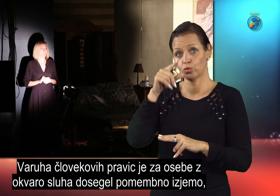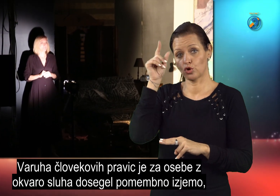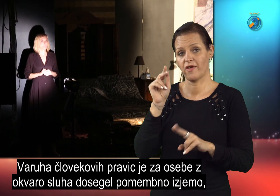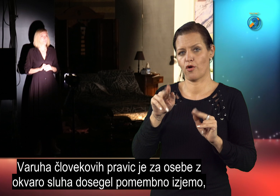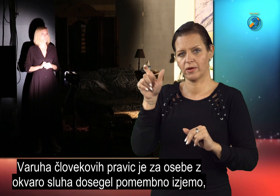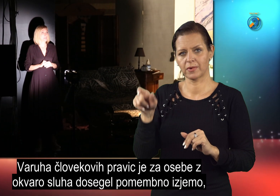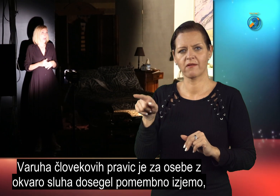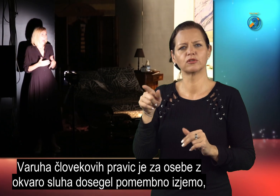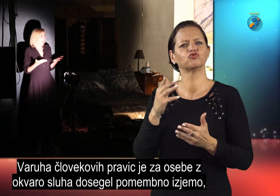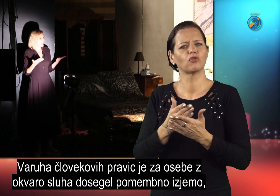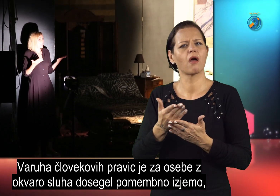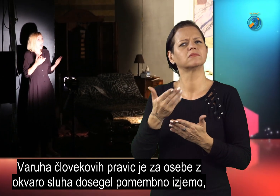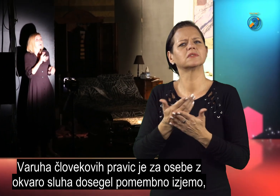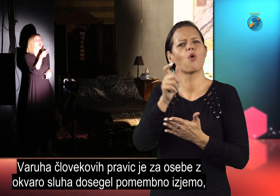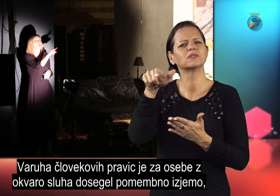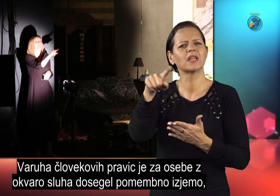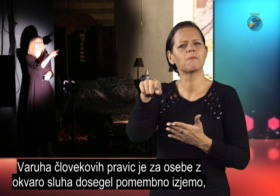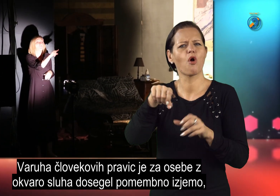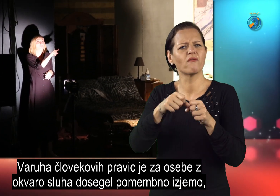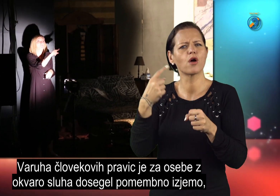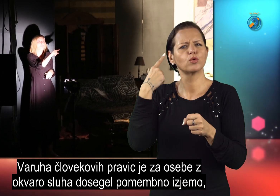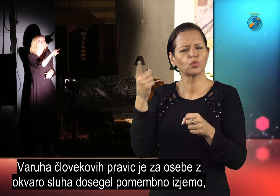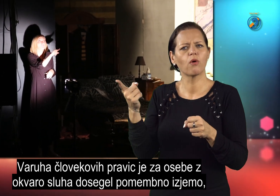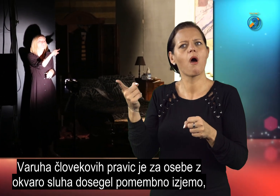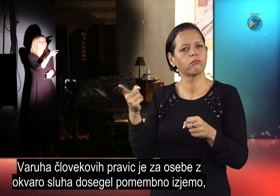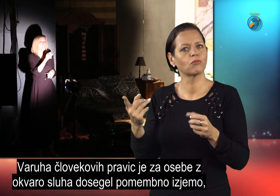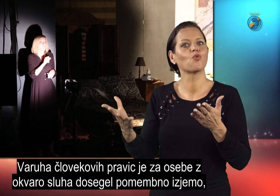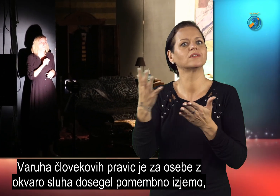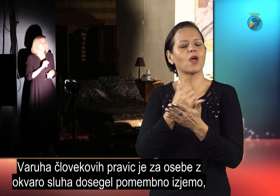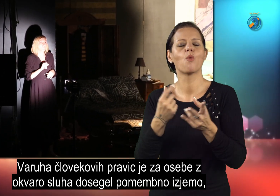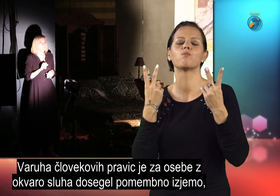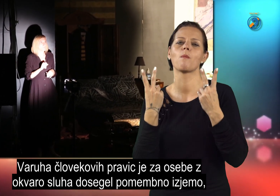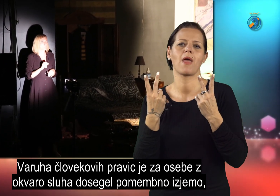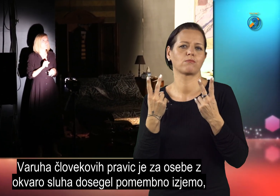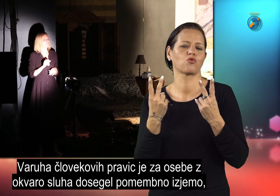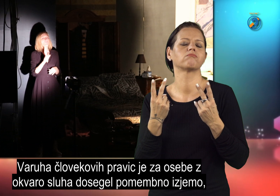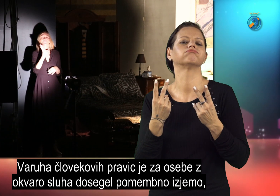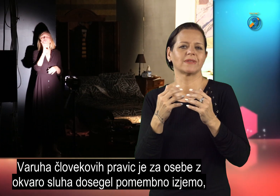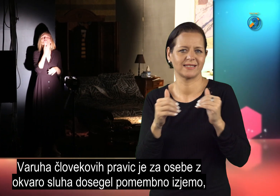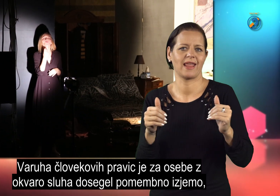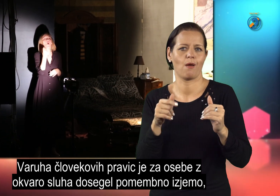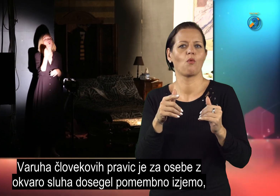Varuh človekovih pravic je za osebe z okvaro sluha dosegel pomembno izjemo,